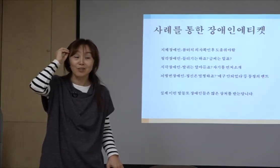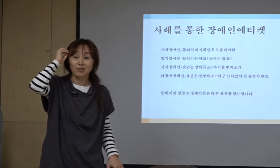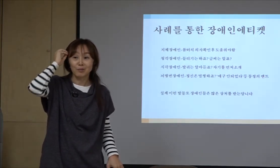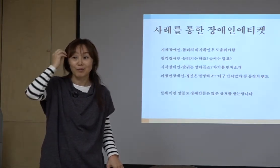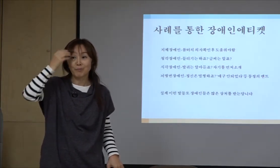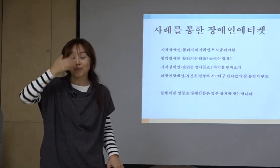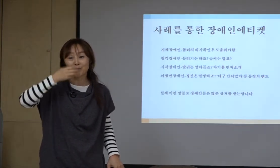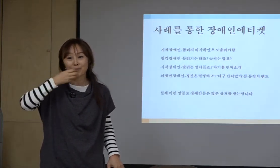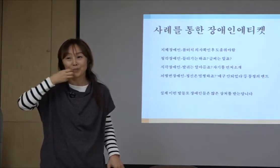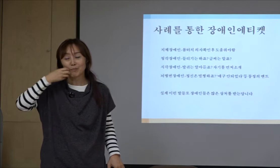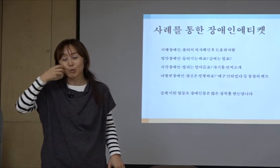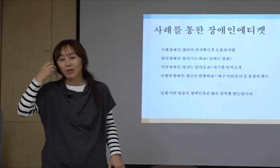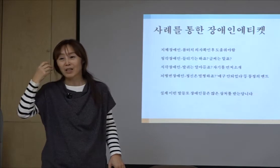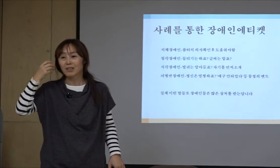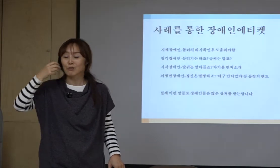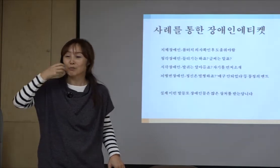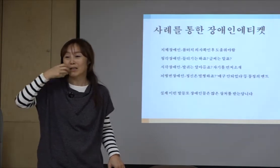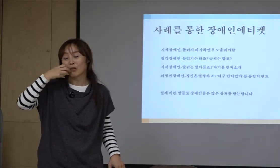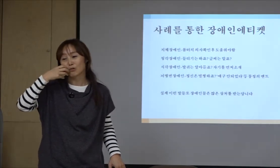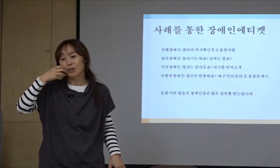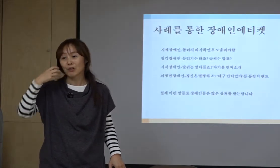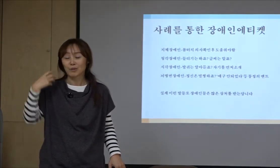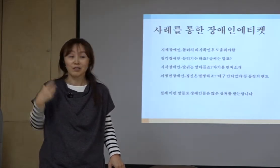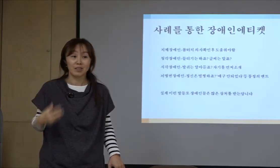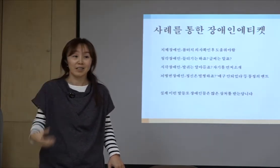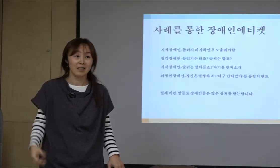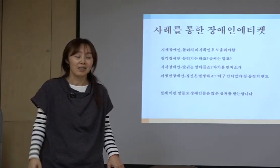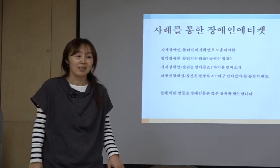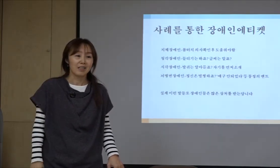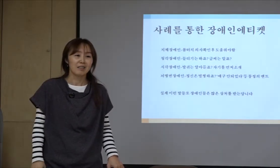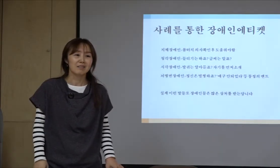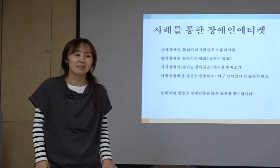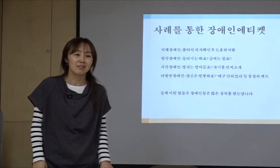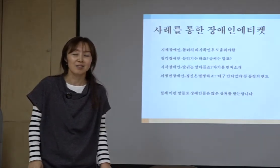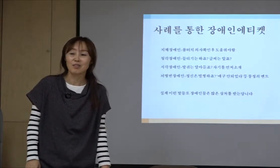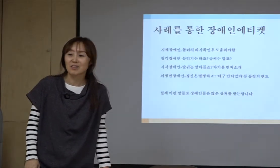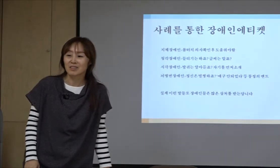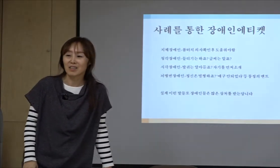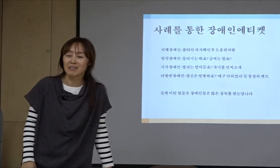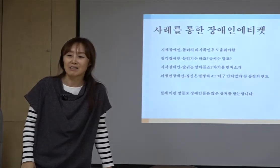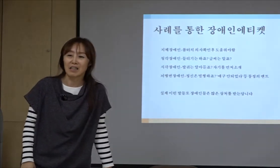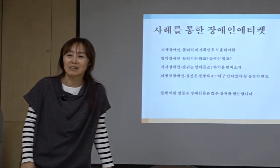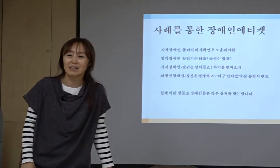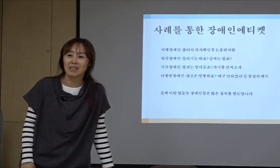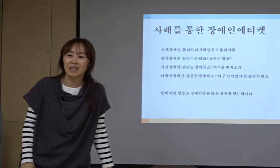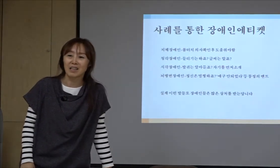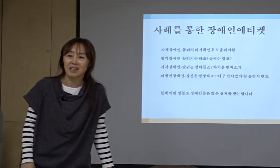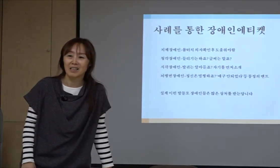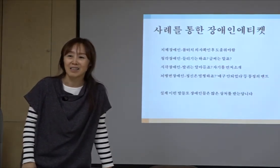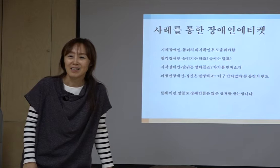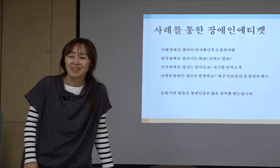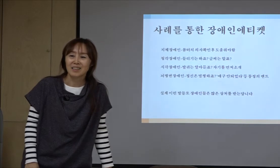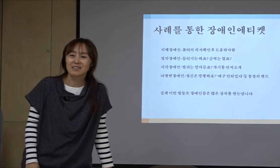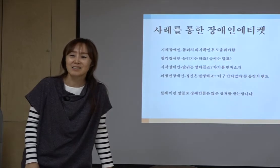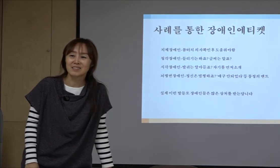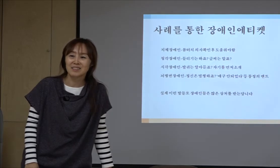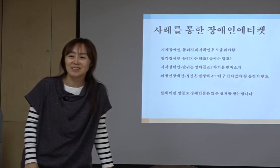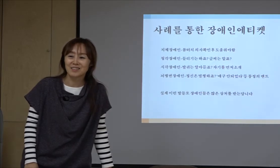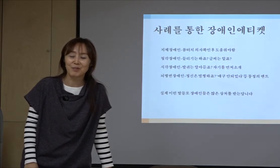떨어지고 입 돌아가 있고 말 어눌하고 막 이러니까 이제 어르신들이 안 됐다. 쭈쭈쭈쭈 막